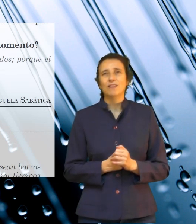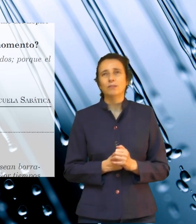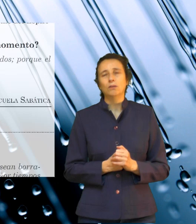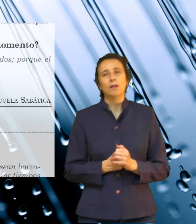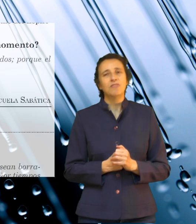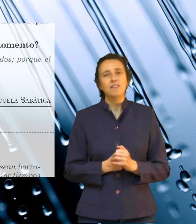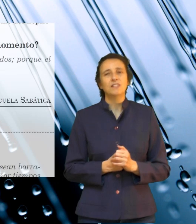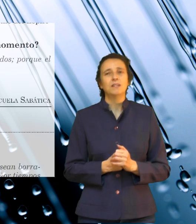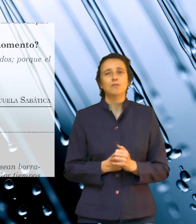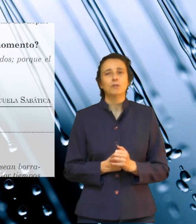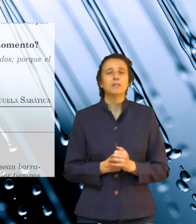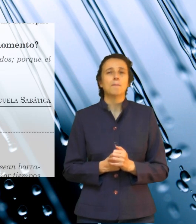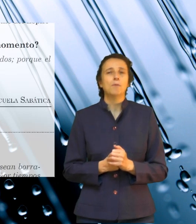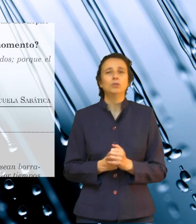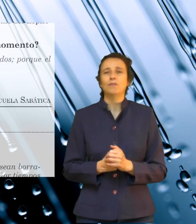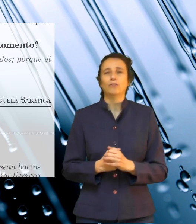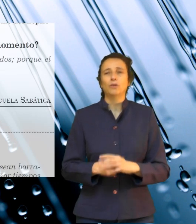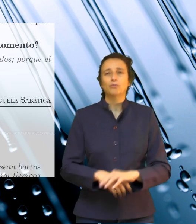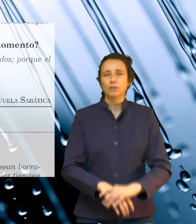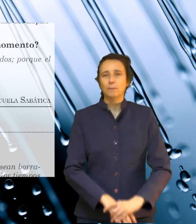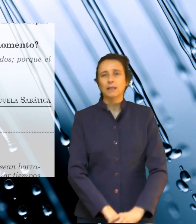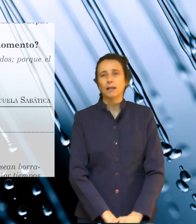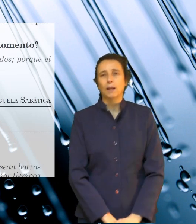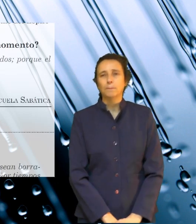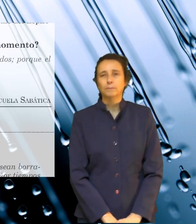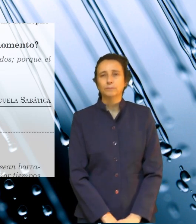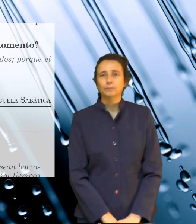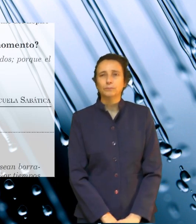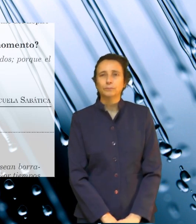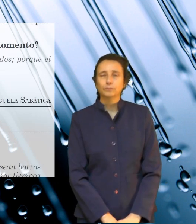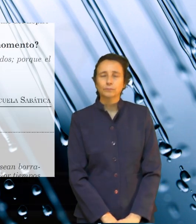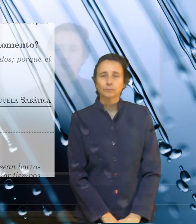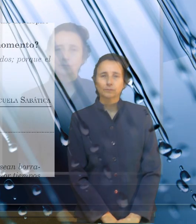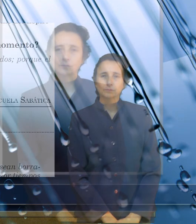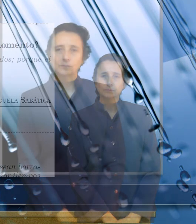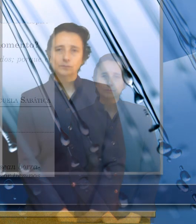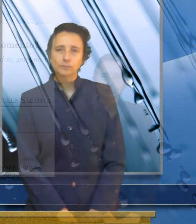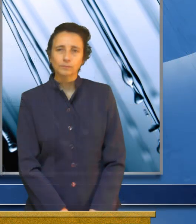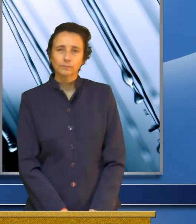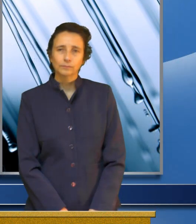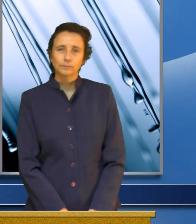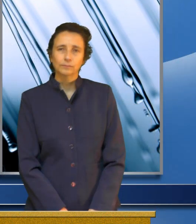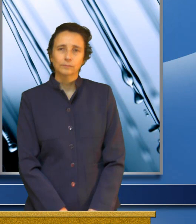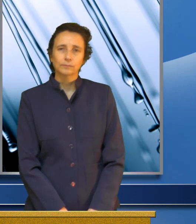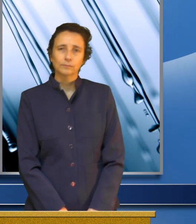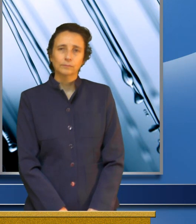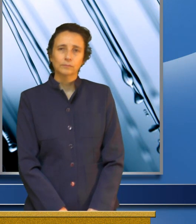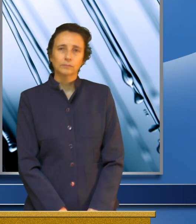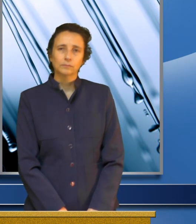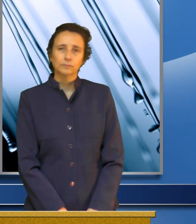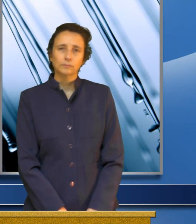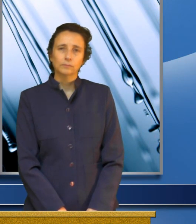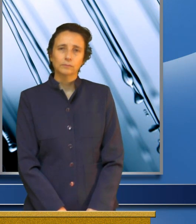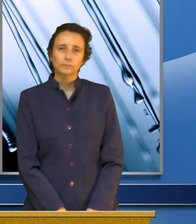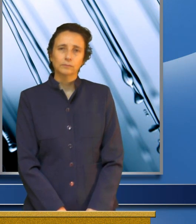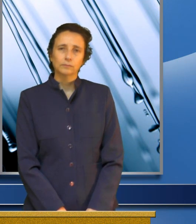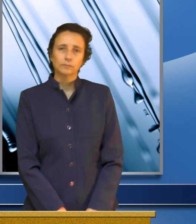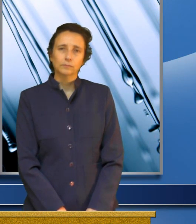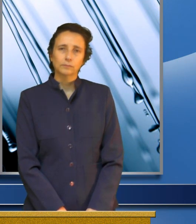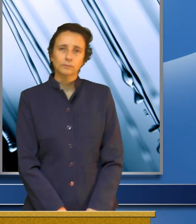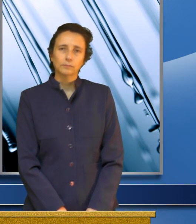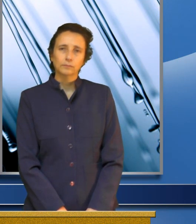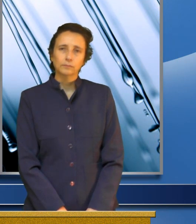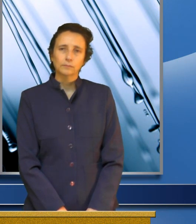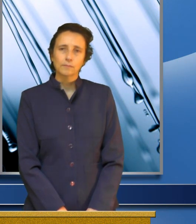de la salvación, debe ser nuestra motivación fundamental. Muy importante, ¿cuál debía ser